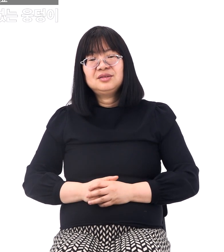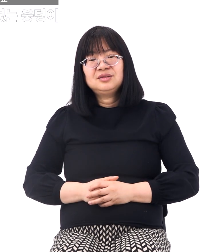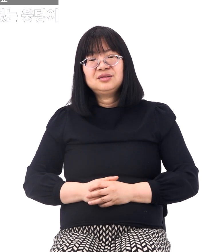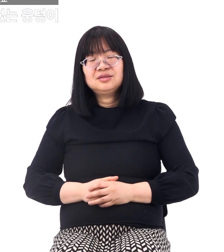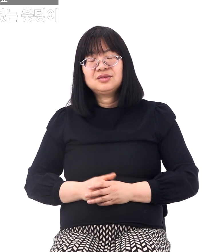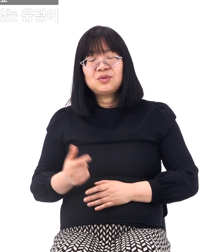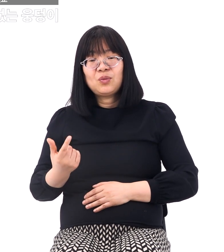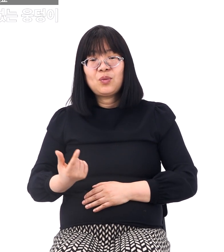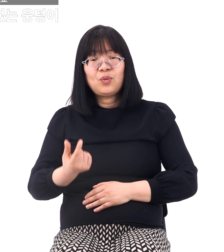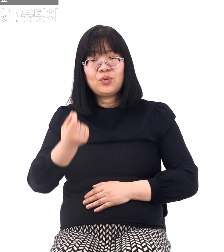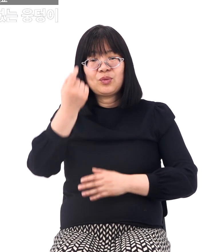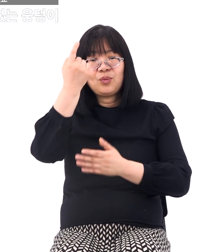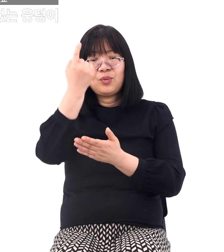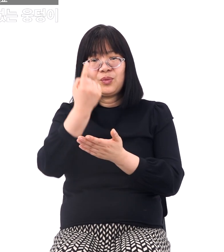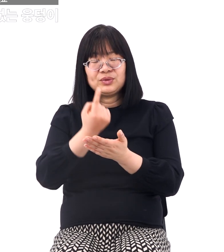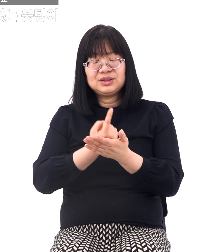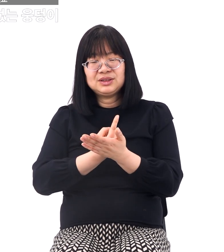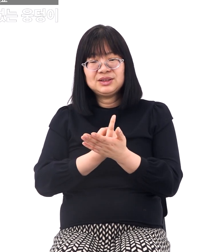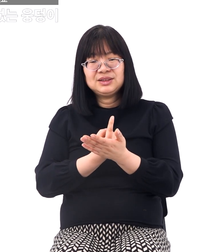이스라엘